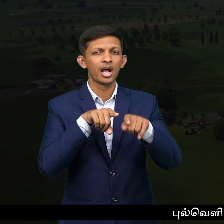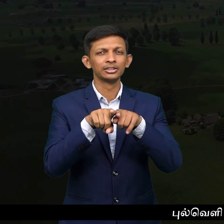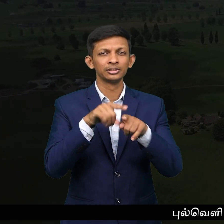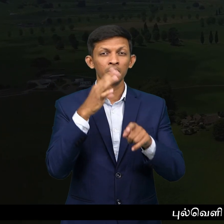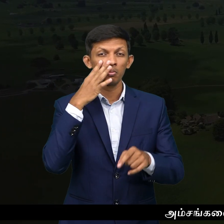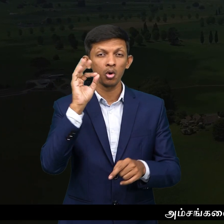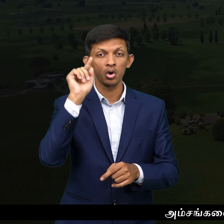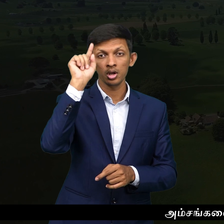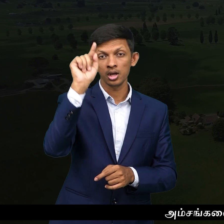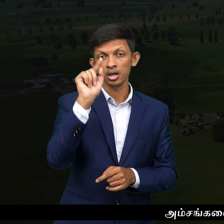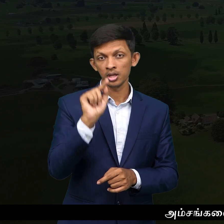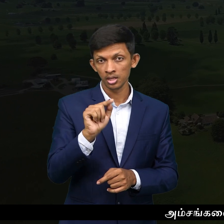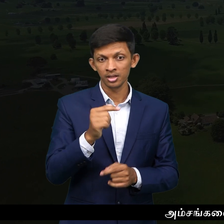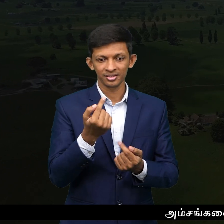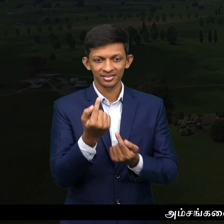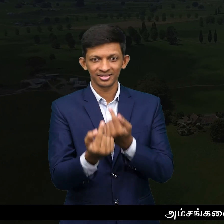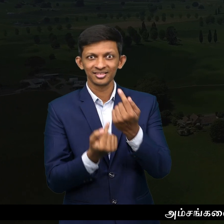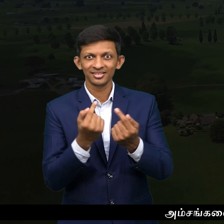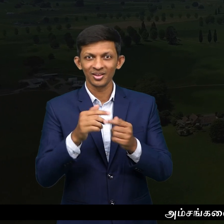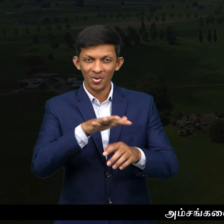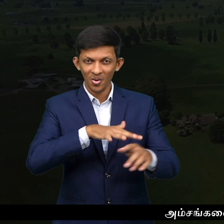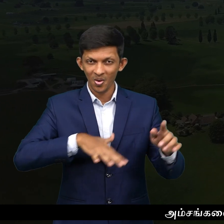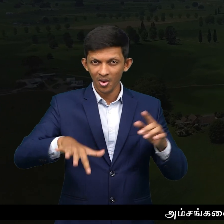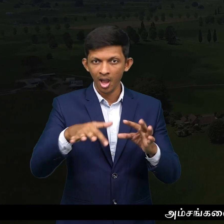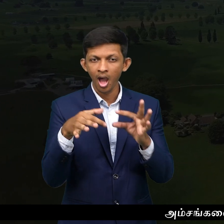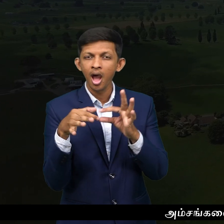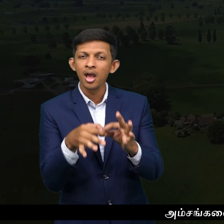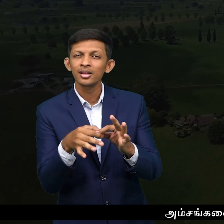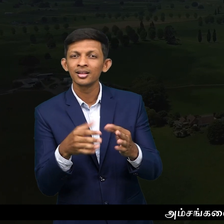புல்வெளி வாழ்விடத்தின் அம்சங்களை புரிந்து கொள்வீர்கள்.